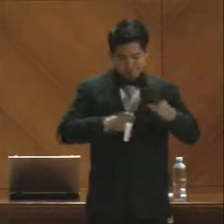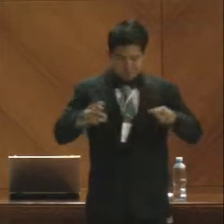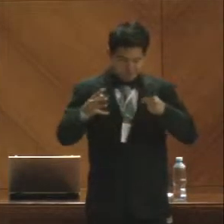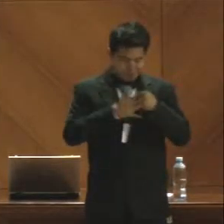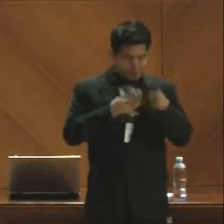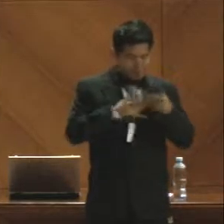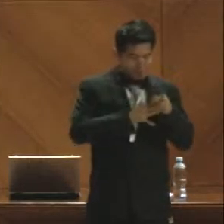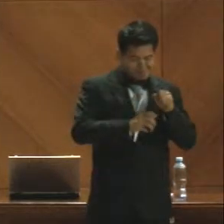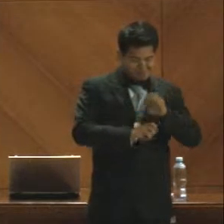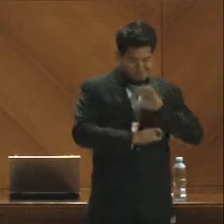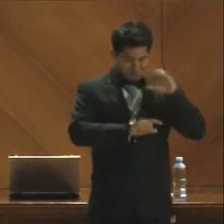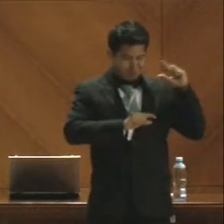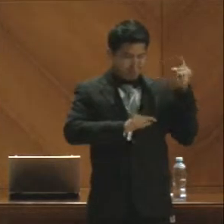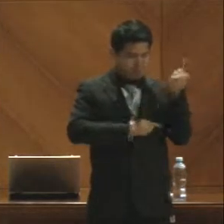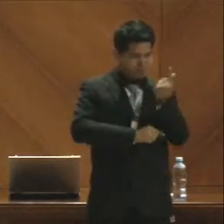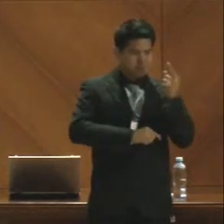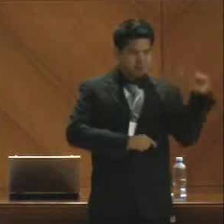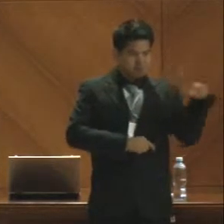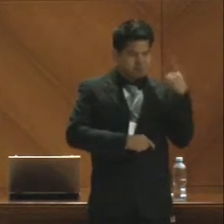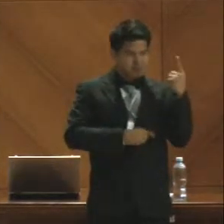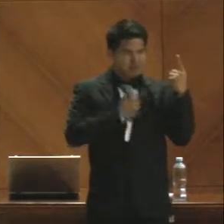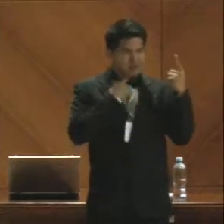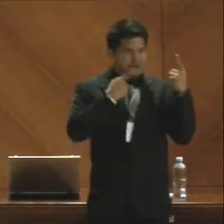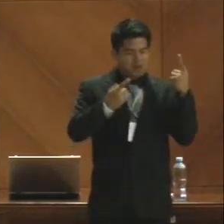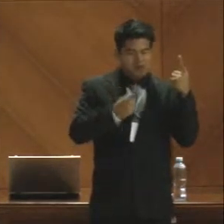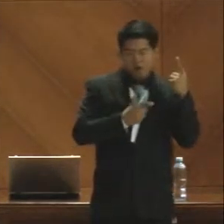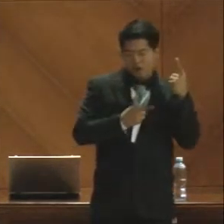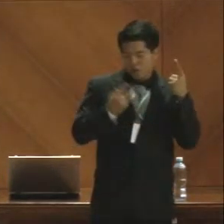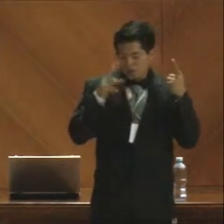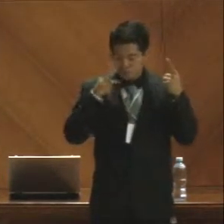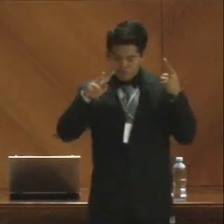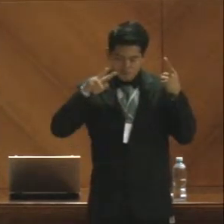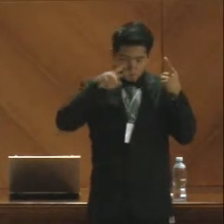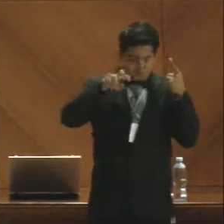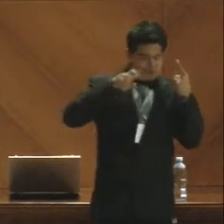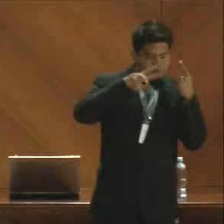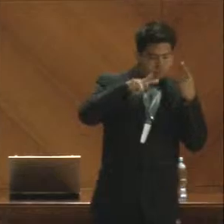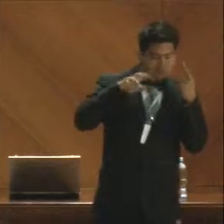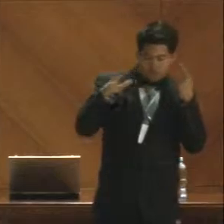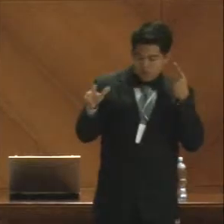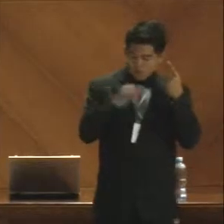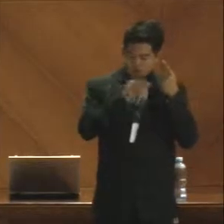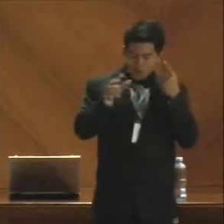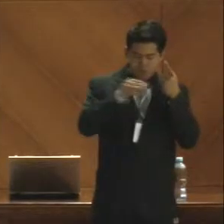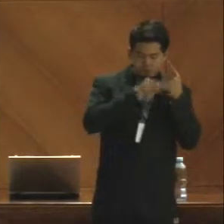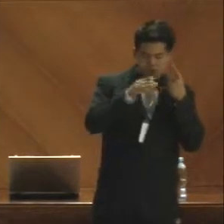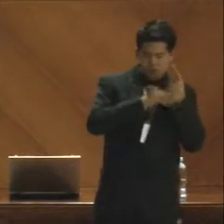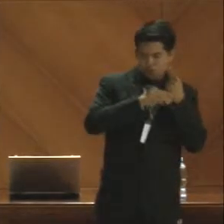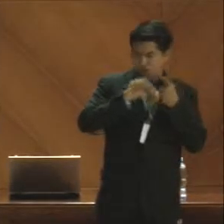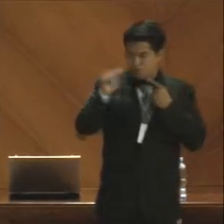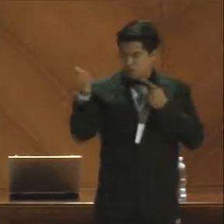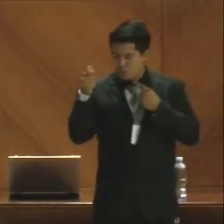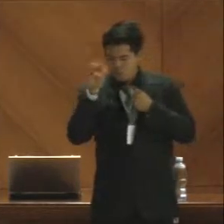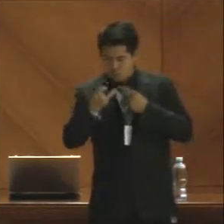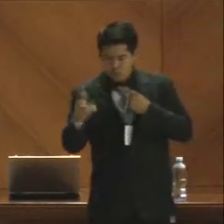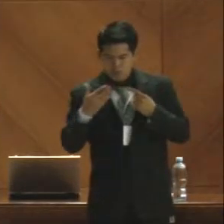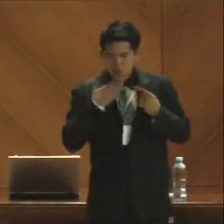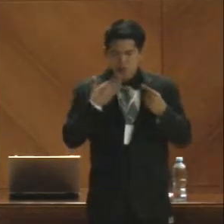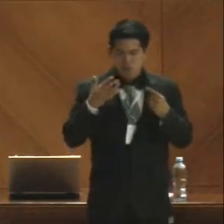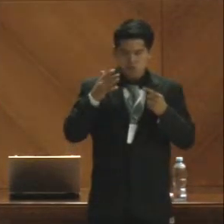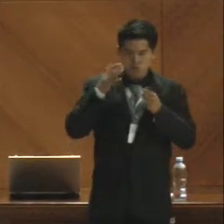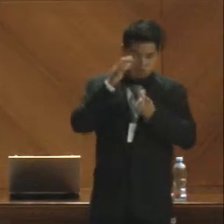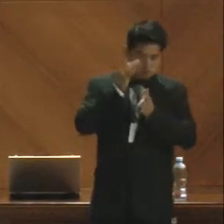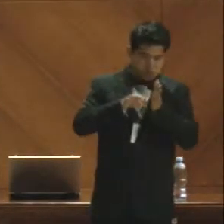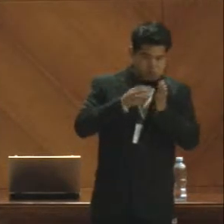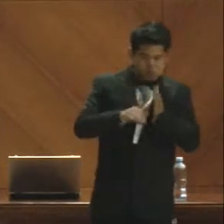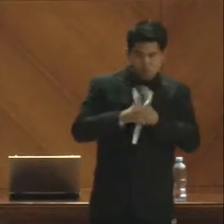que, bueno, hacen muchas cosas, pero entre esas, espiarnos. Y espiarnos porque ese es su modelo de negocios. El modelo de negocios de Facebook, de